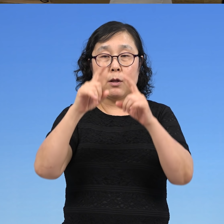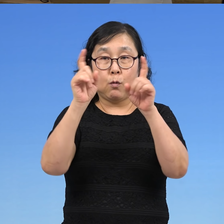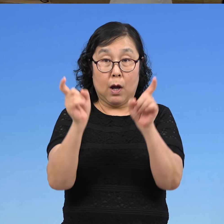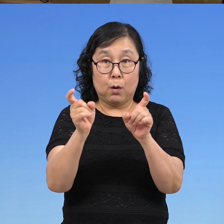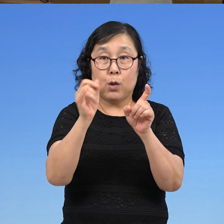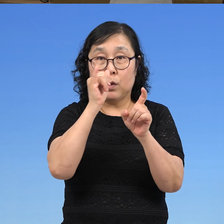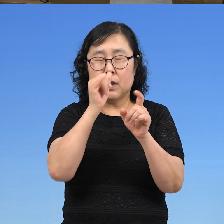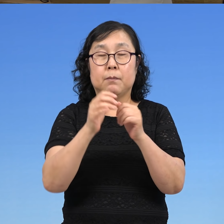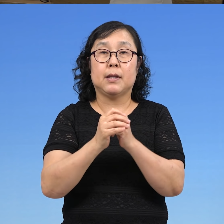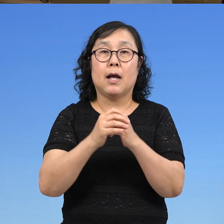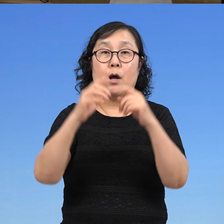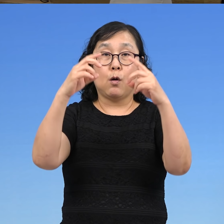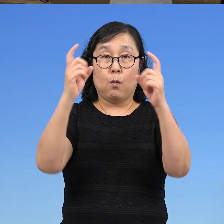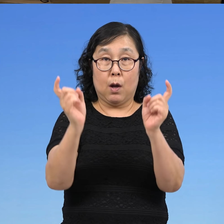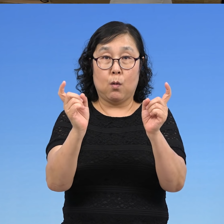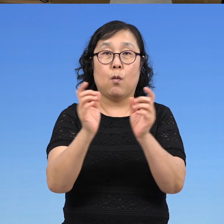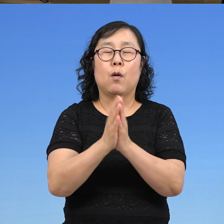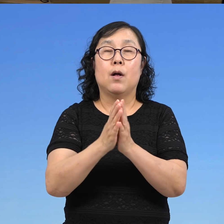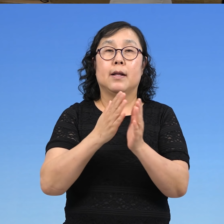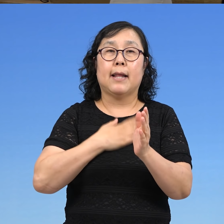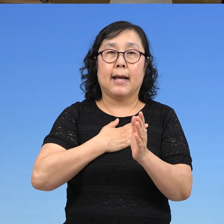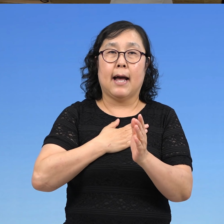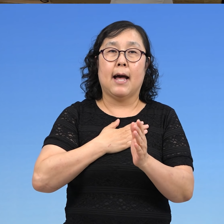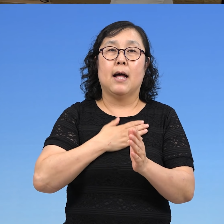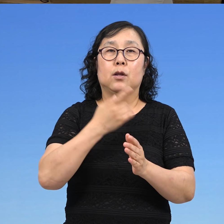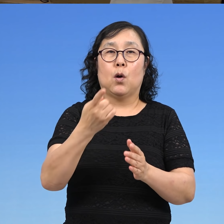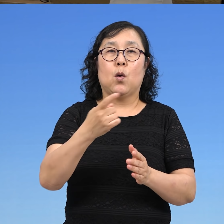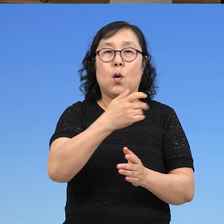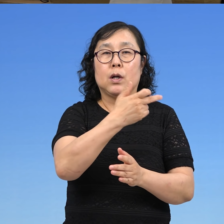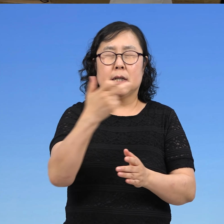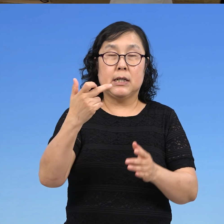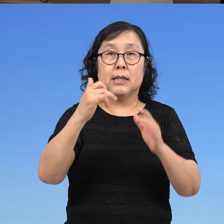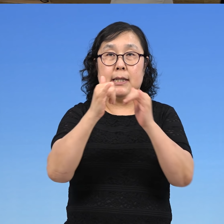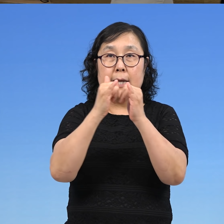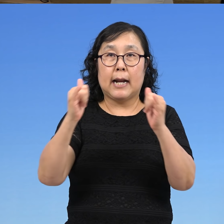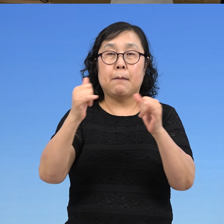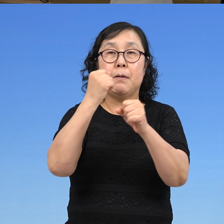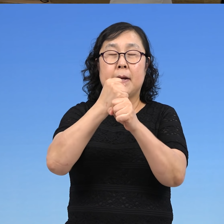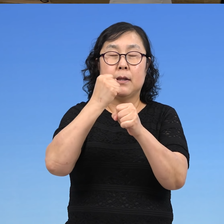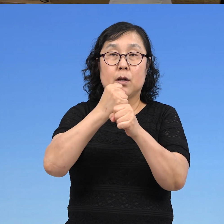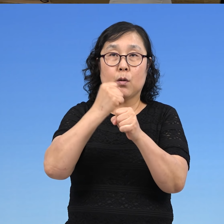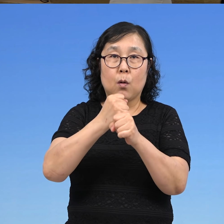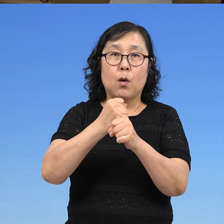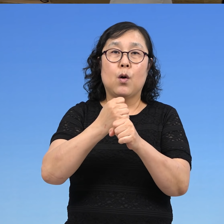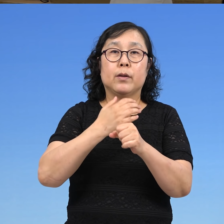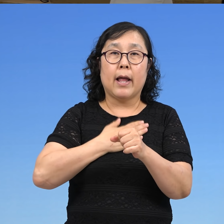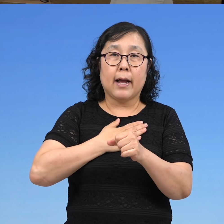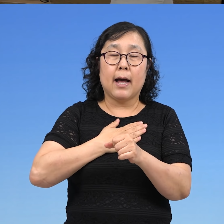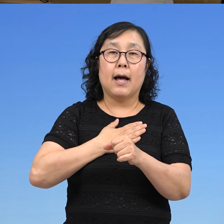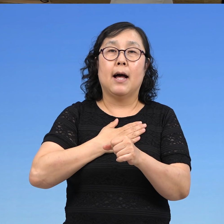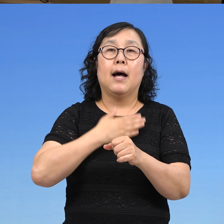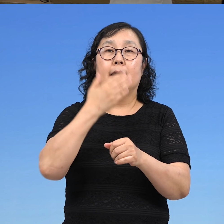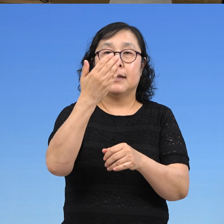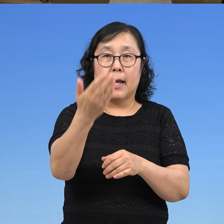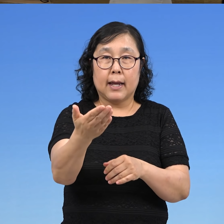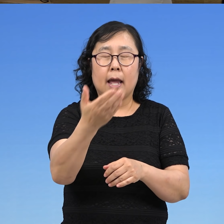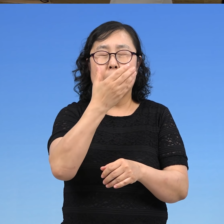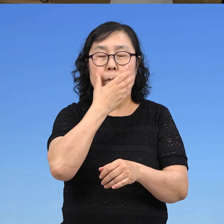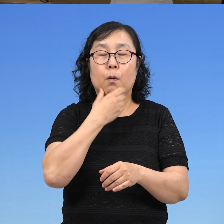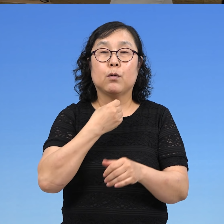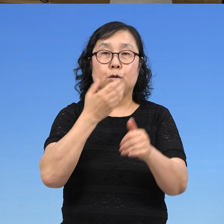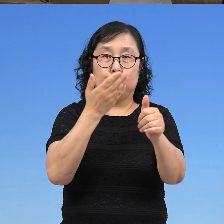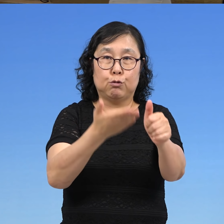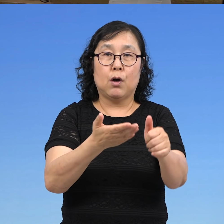들어 있는 내용이에요 자 다시 읽어 들입니다 내가 너로 큰 민족을 이루고 내가